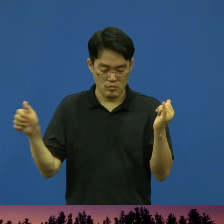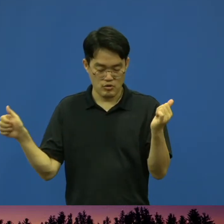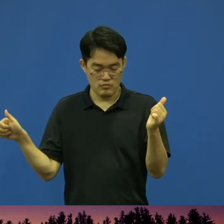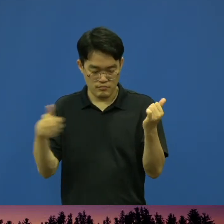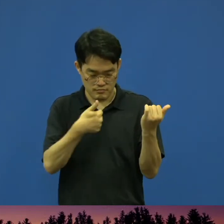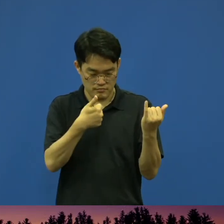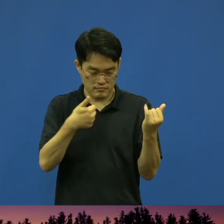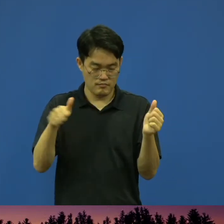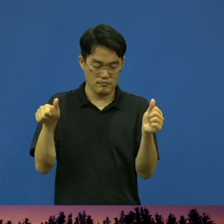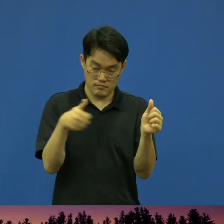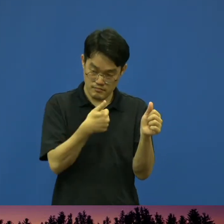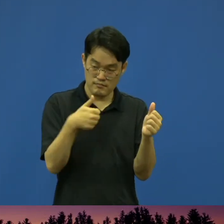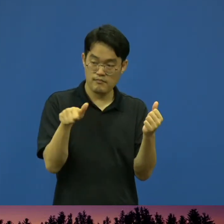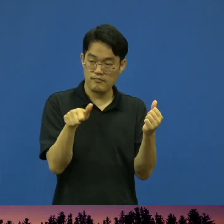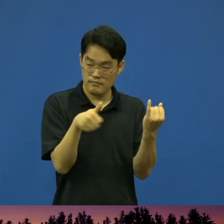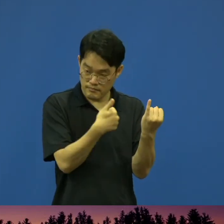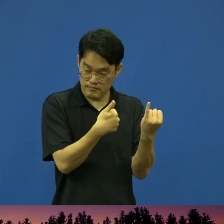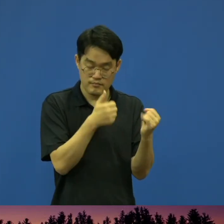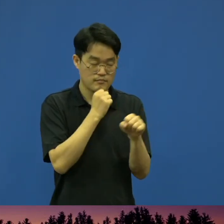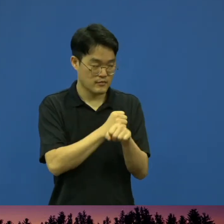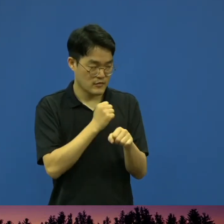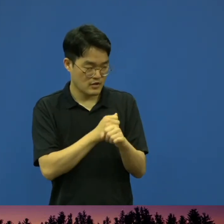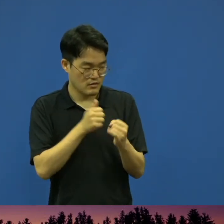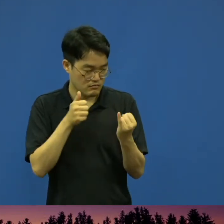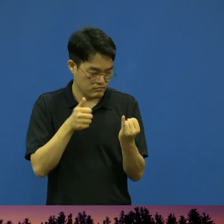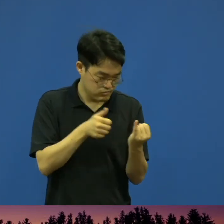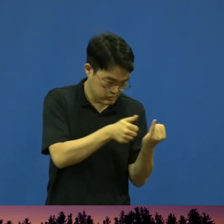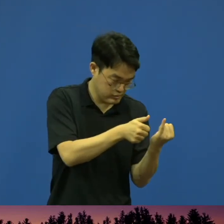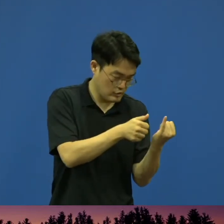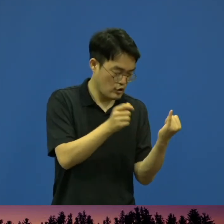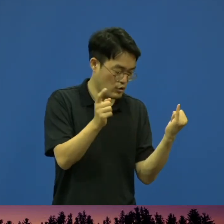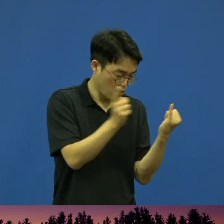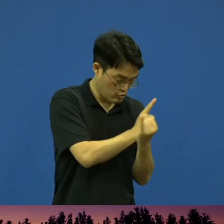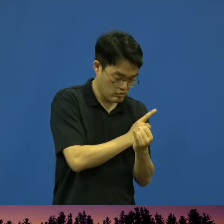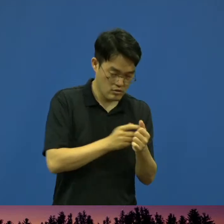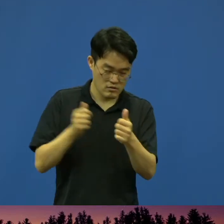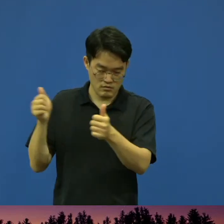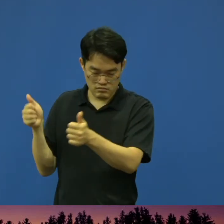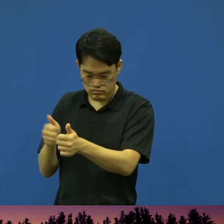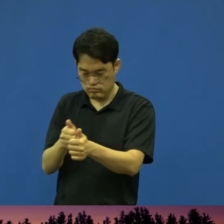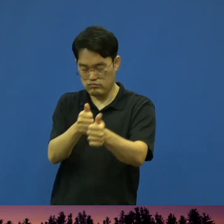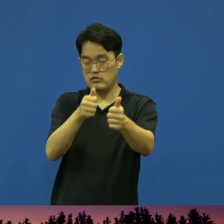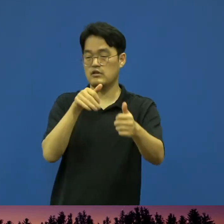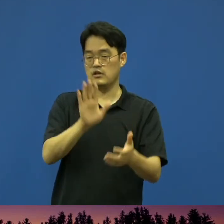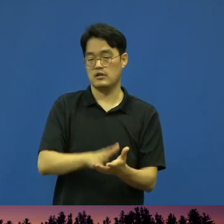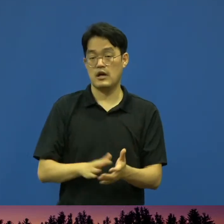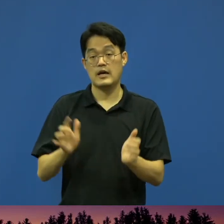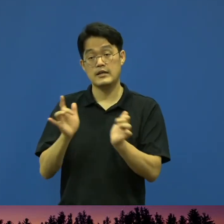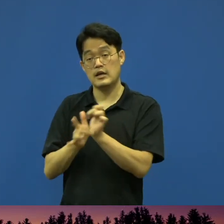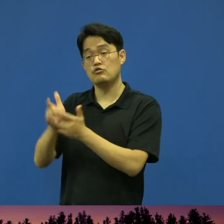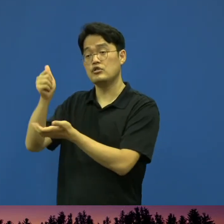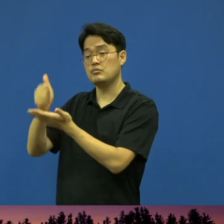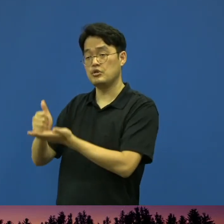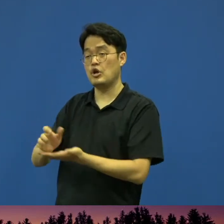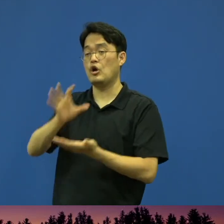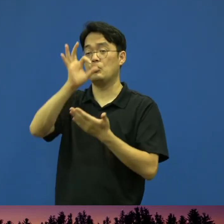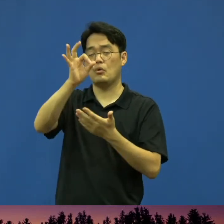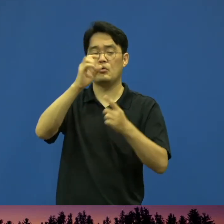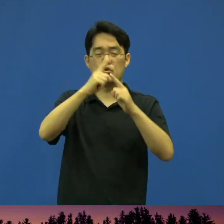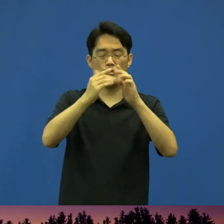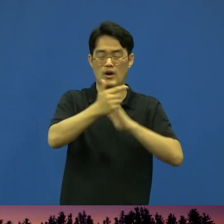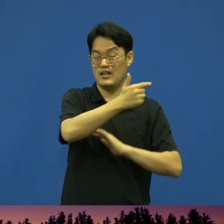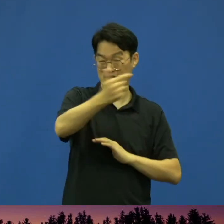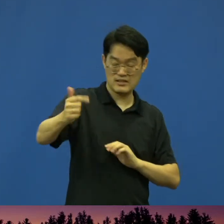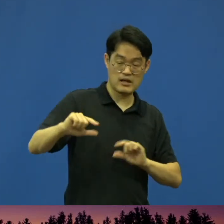것입니다. 예수님을 움직이는 것은 돈이 아닙니다. 예수님을 움직이는 것은 교회 사이즈가 아니란 말이에요. 예수님을